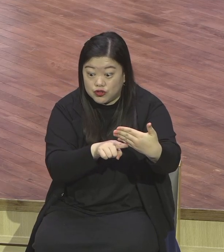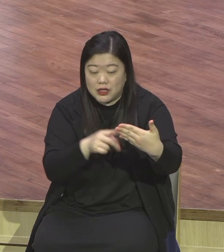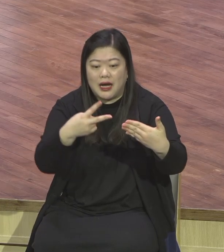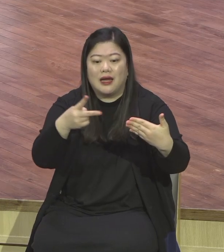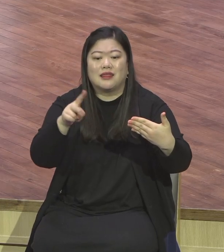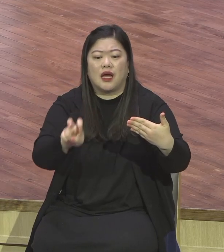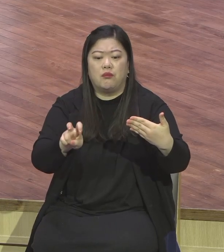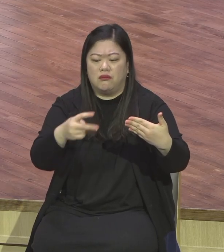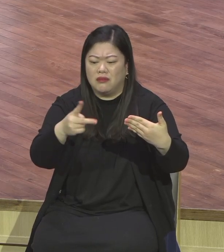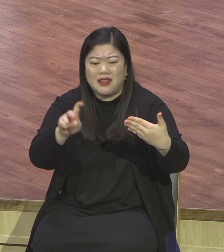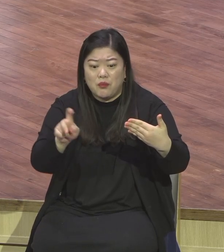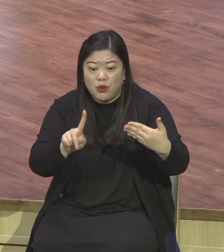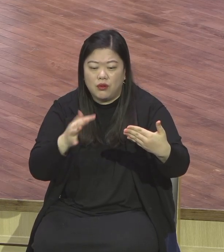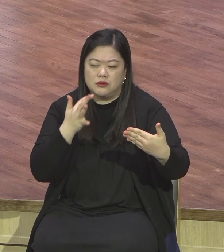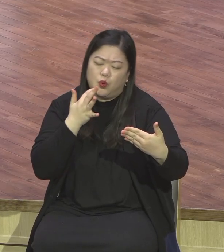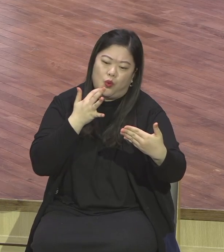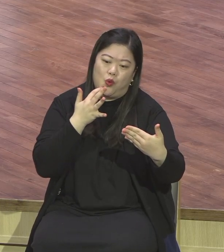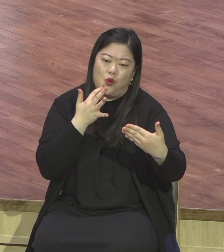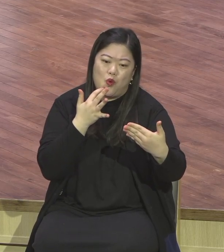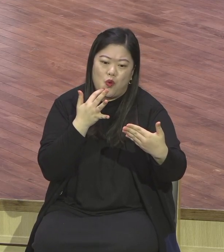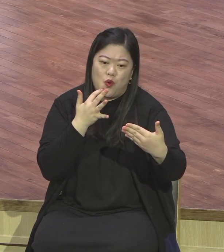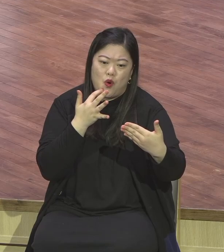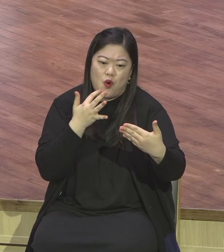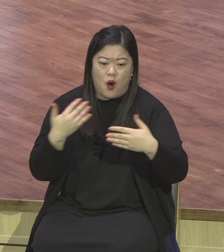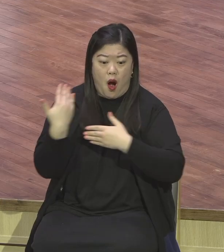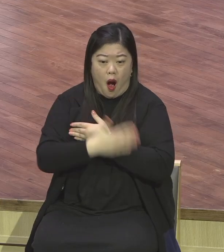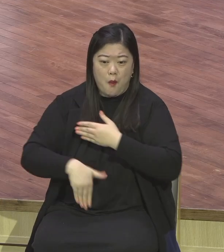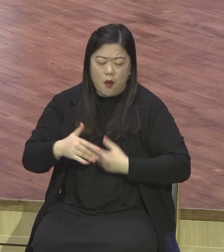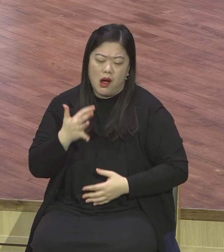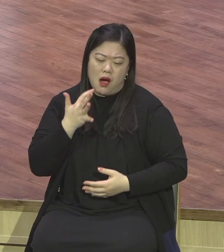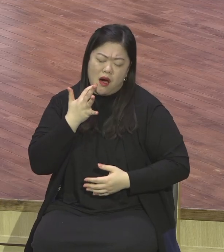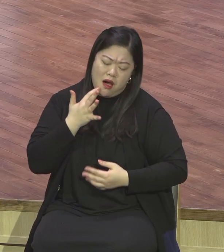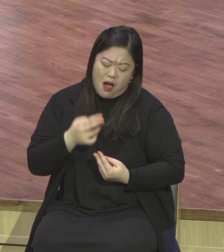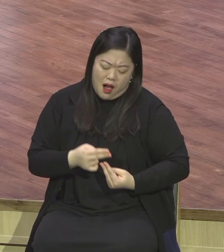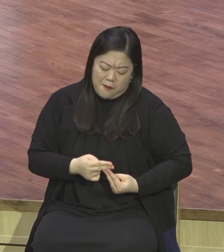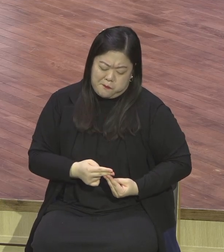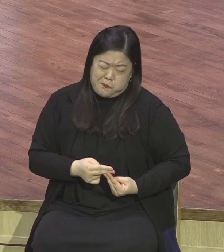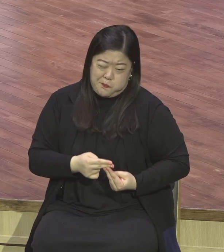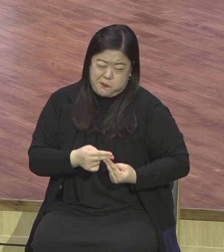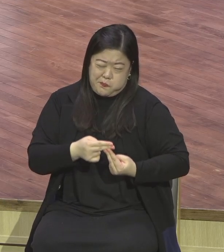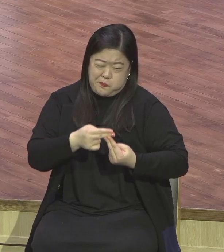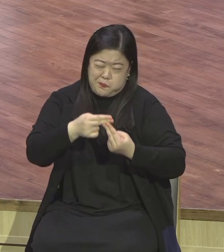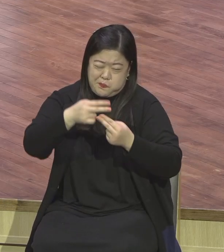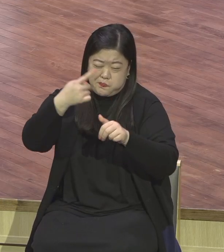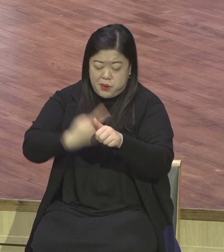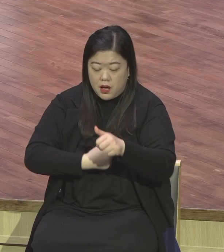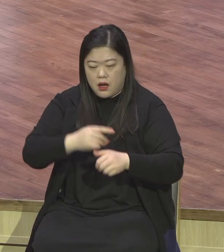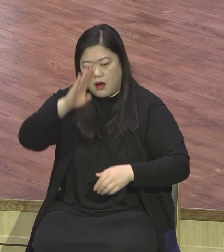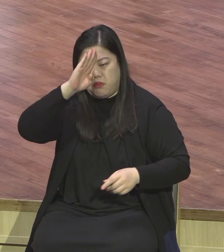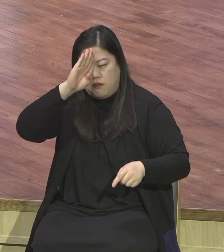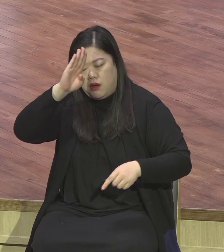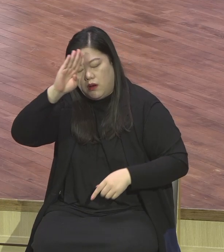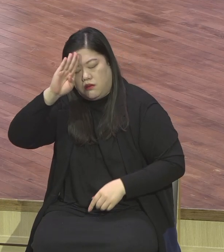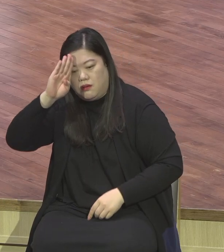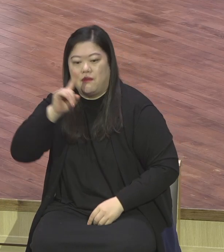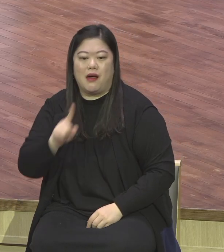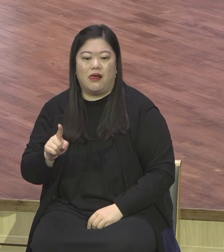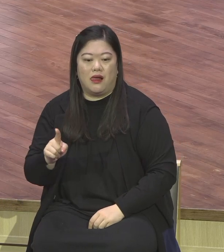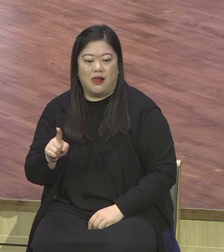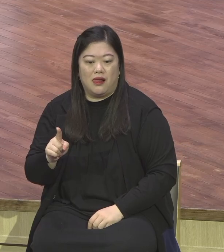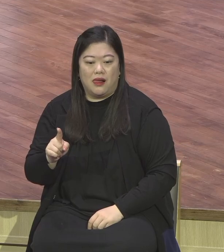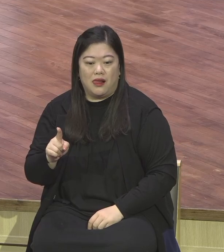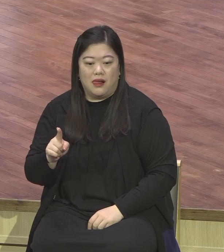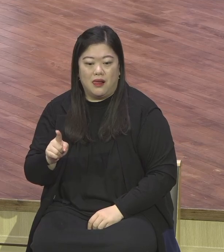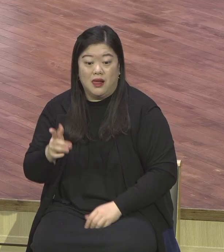때문이다 담이 곧 독소예요 담 곧 독소 독소에서 생긴다 그래서 몸을 건강하게